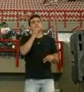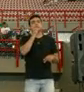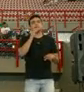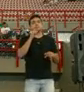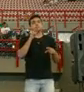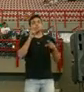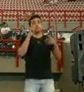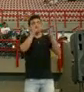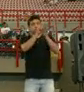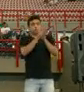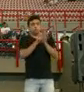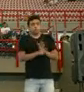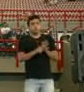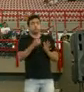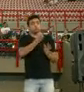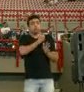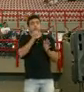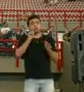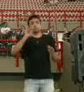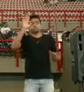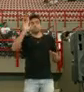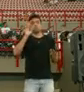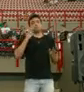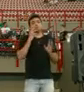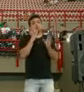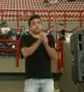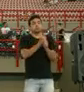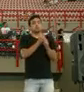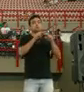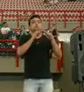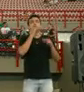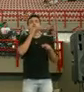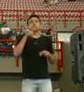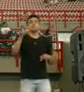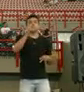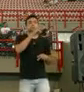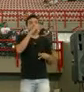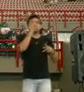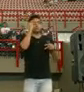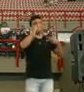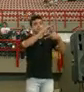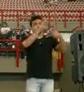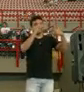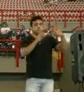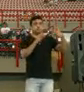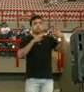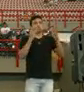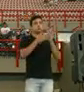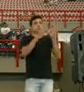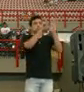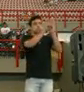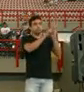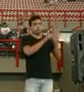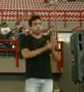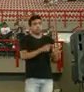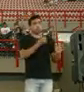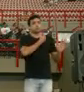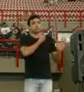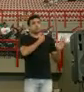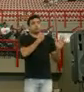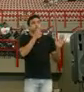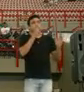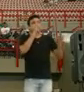mais alto. Elas valem mais ponto na nota. Você sabe que na prova do Enem, nem toda questão tem o mesmo